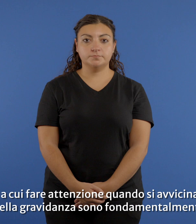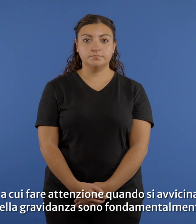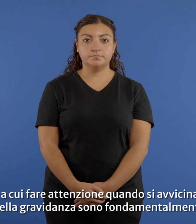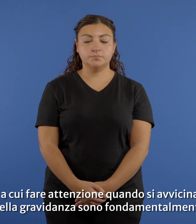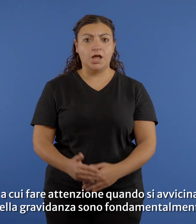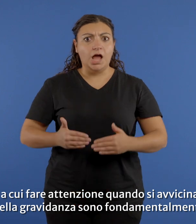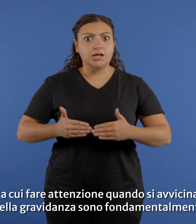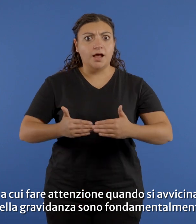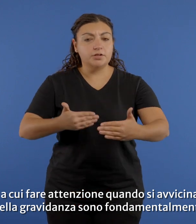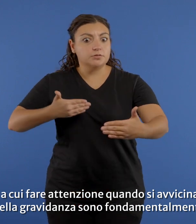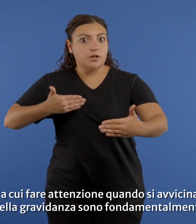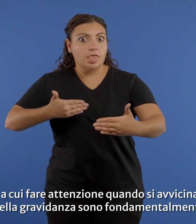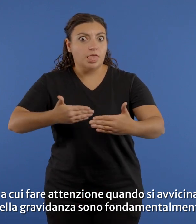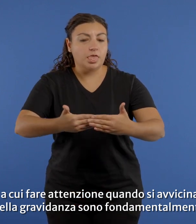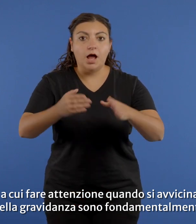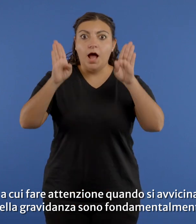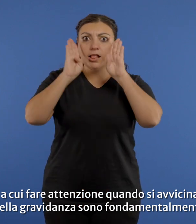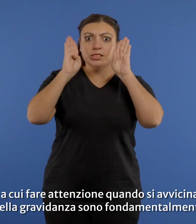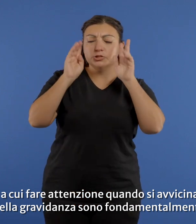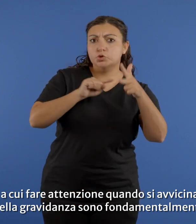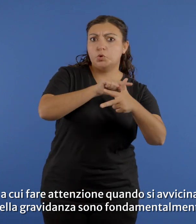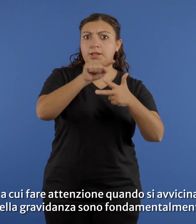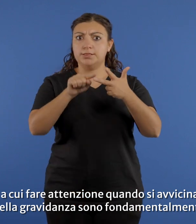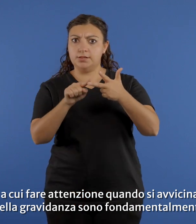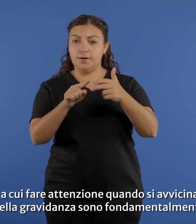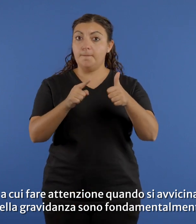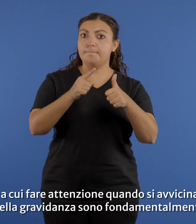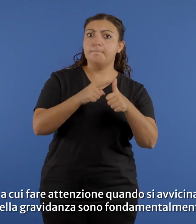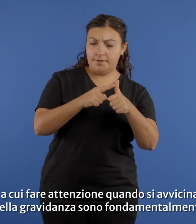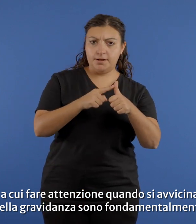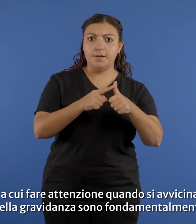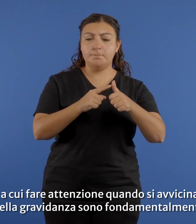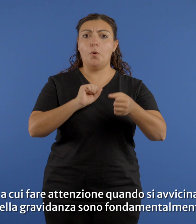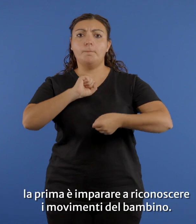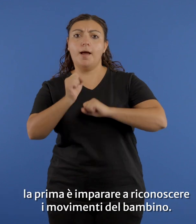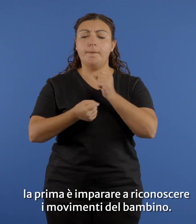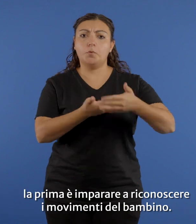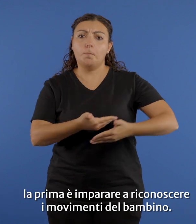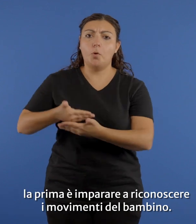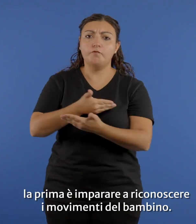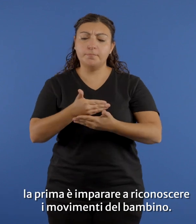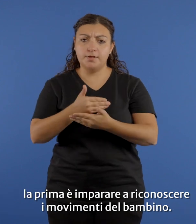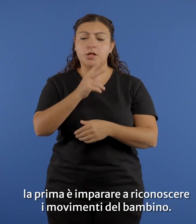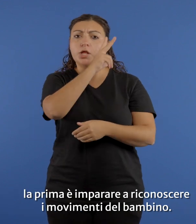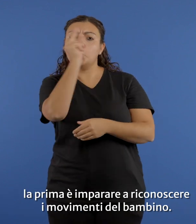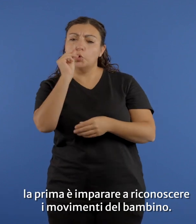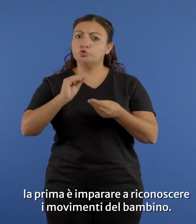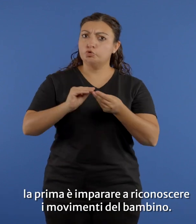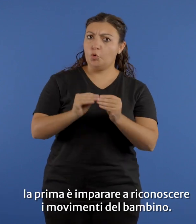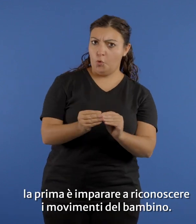Le cose a cui fare attenzione quando si avvicina al termine della gravidanza sono fondamentalmente tre. La prima è imparare a riconoscere i movimenti del